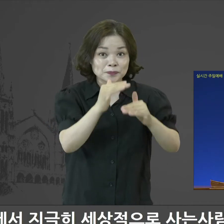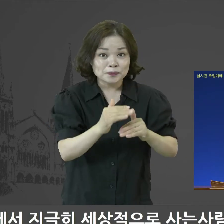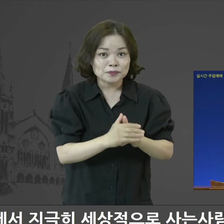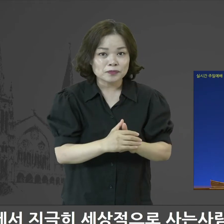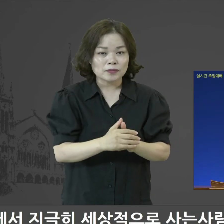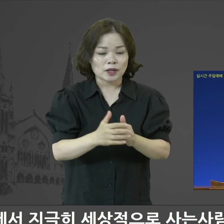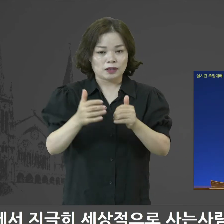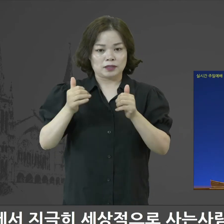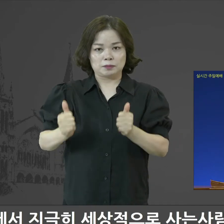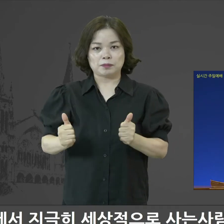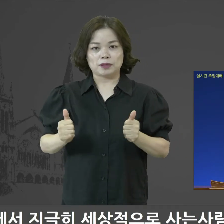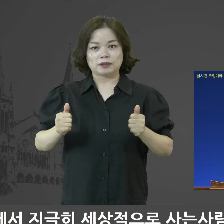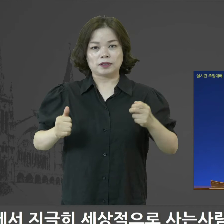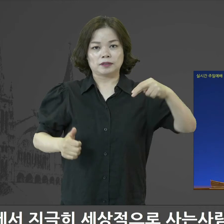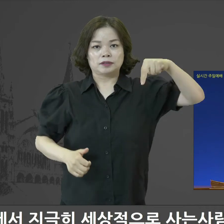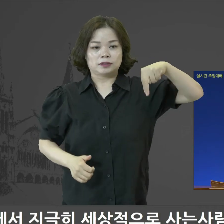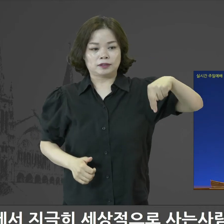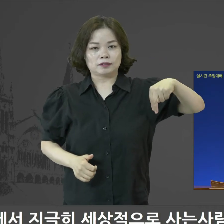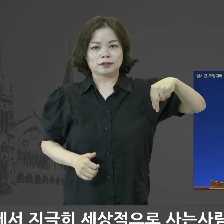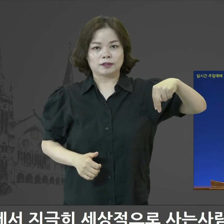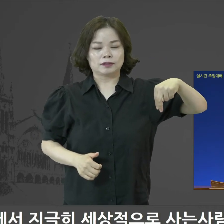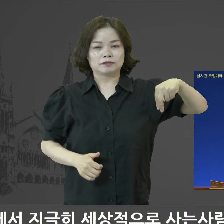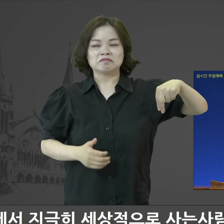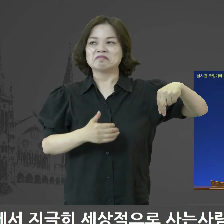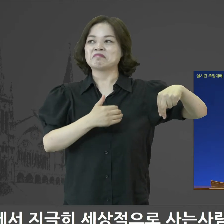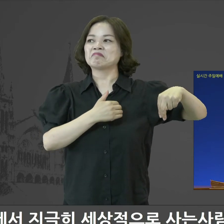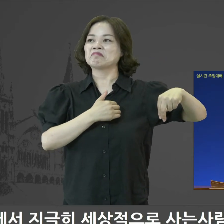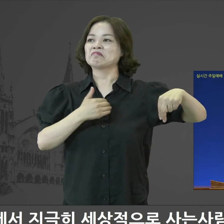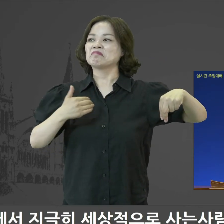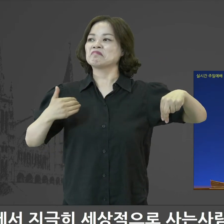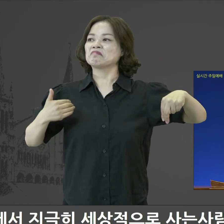심판주 앞에 서가지고 아주 그냥 배짱 좋게